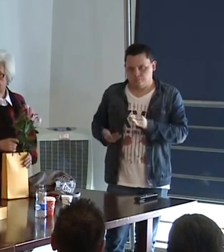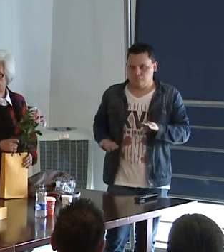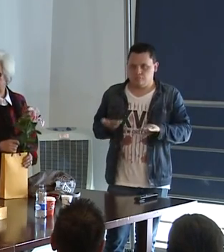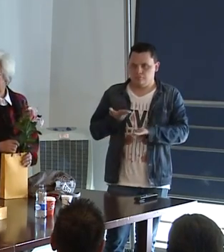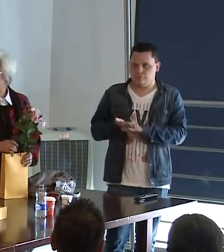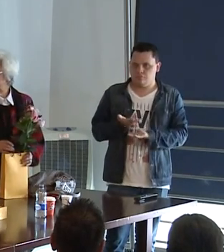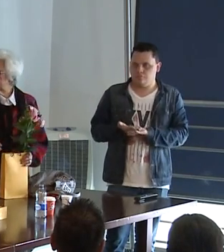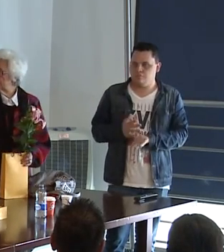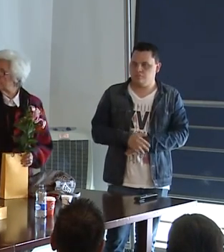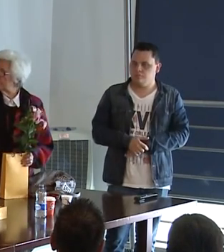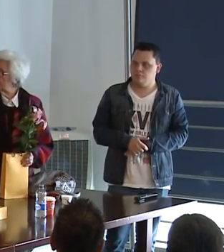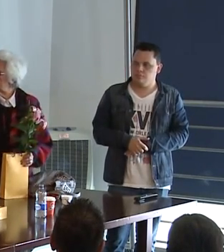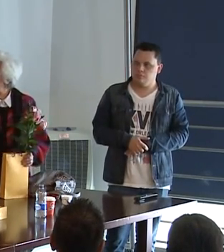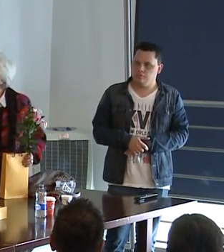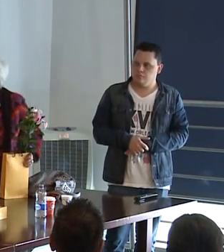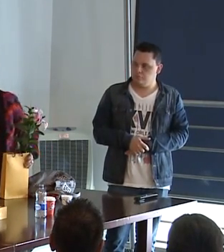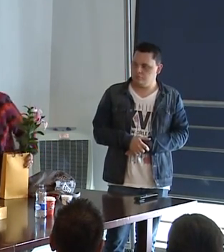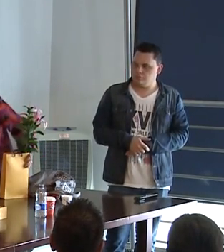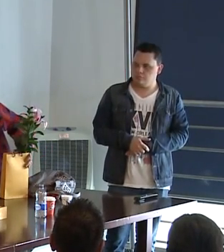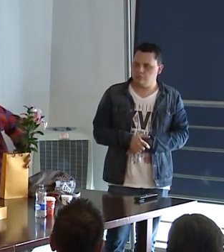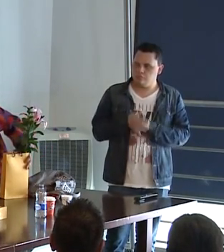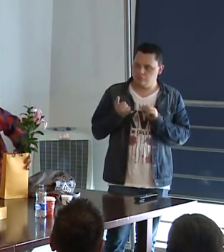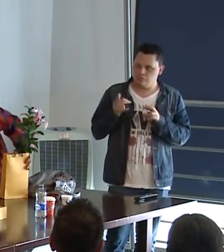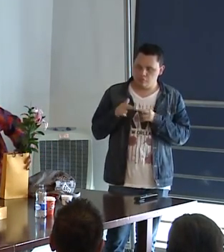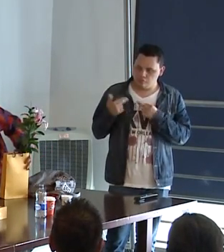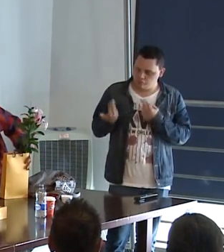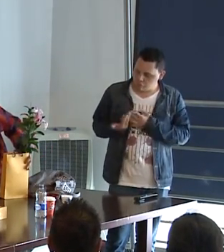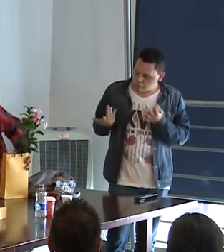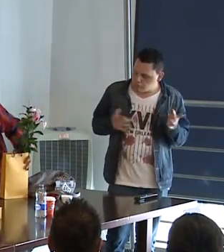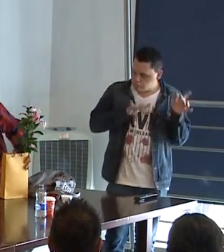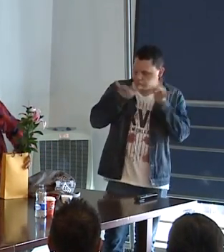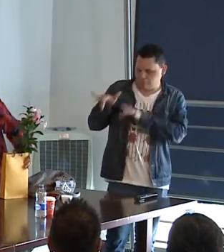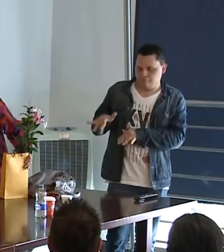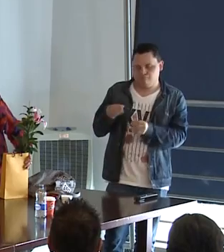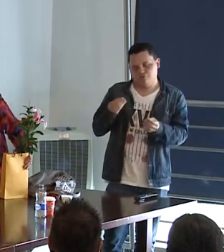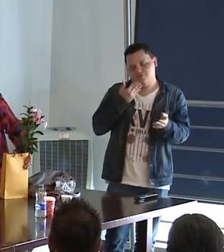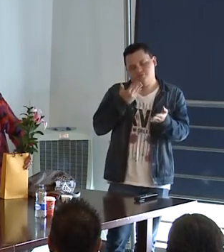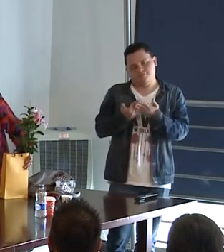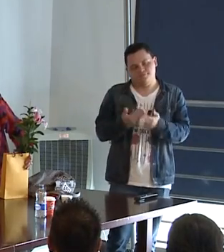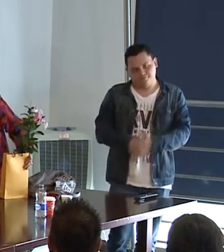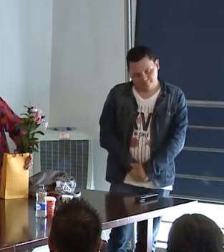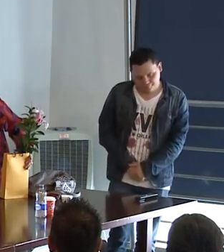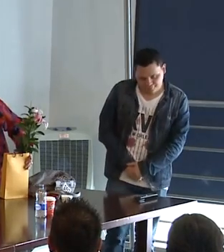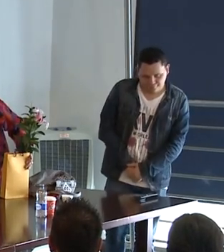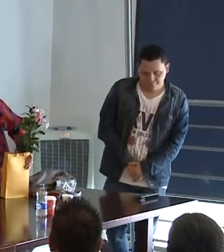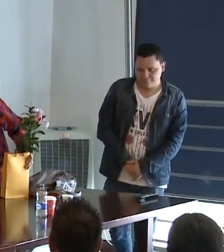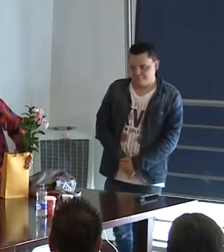planteando y que hoy nos ha reunido aquí. Muchas gracias.